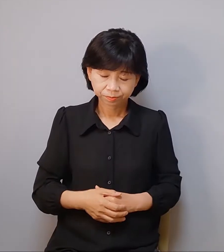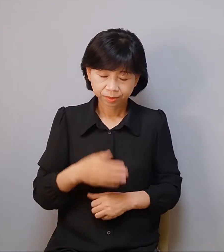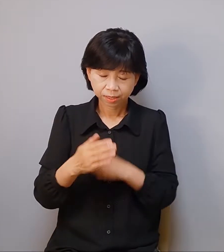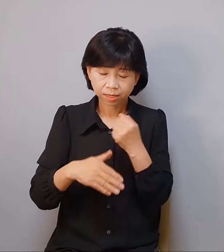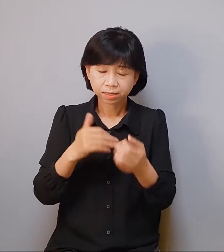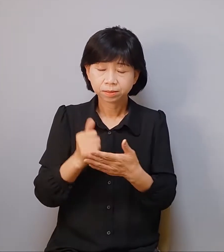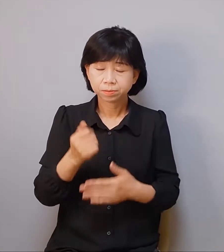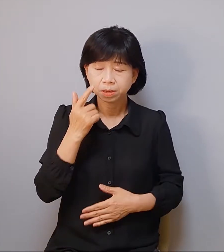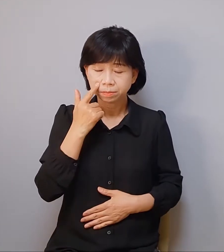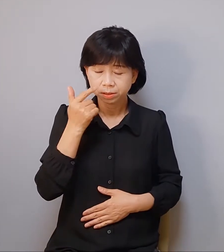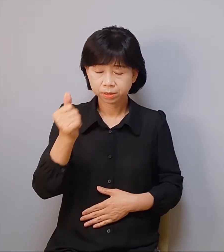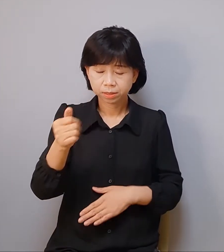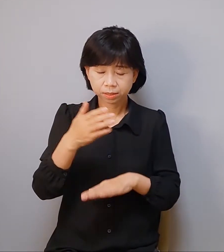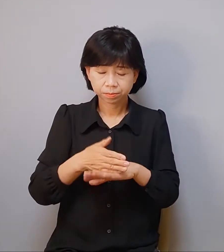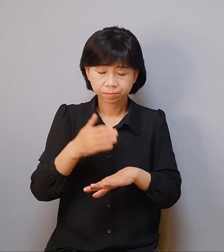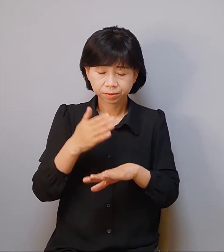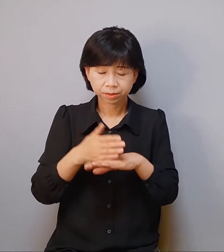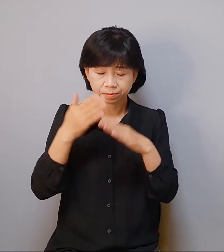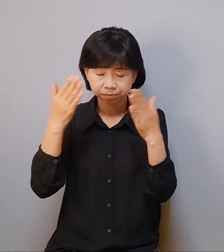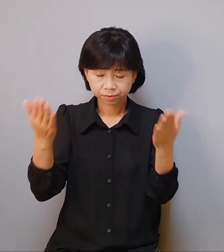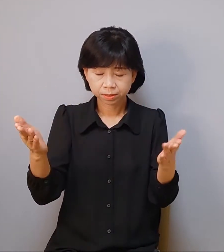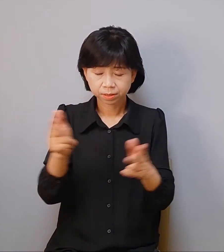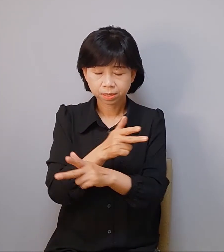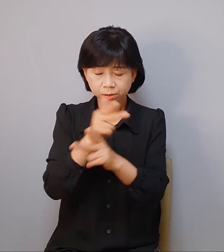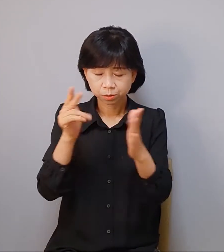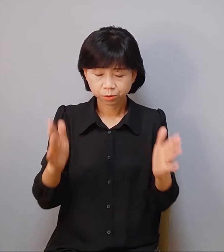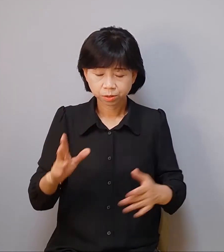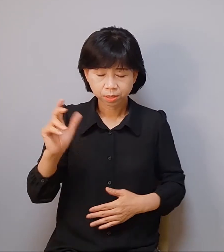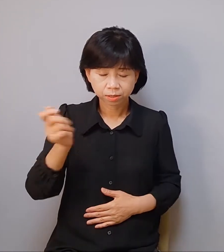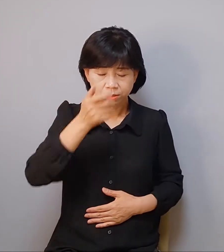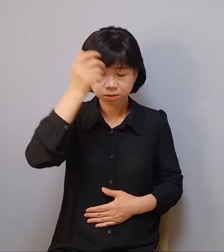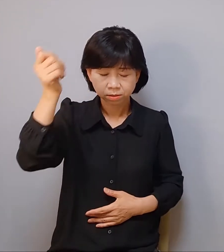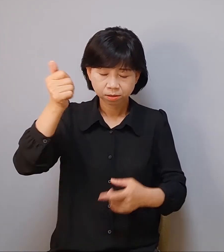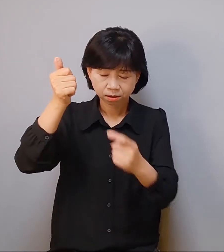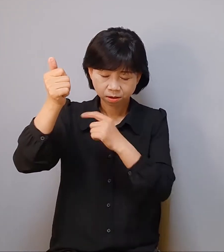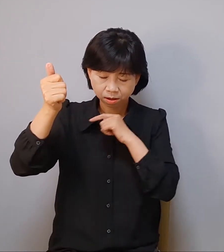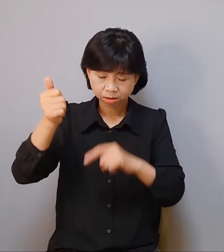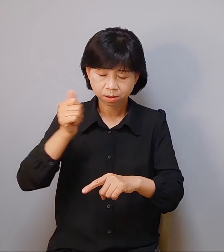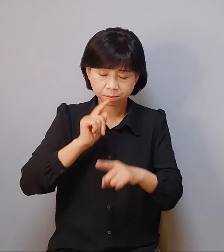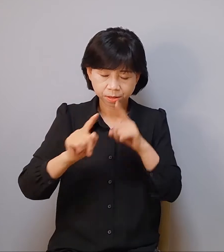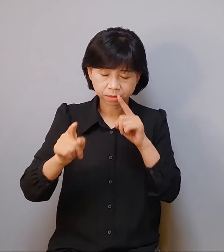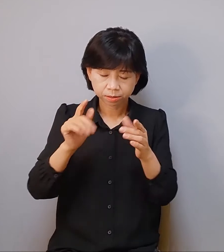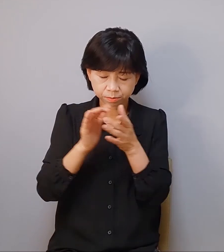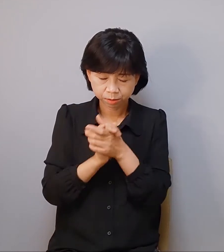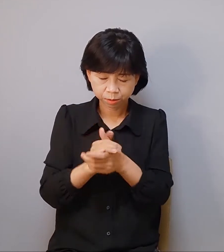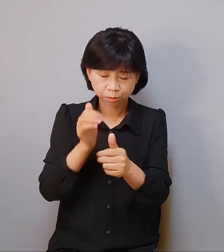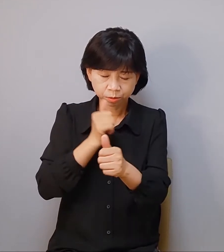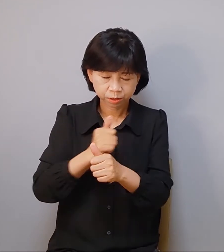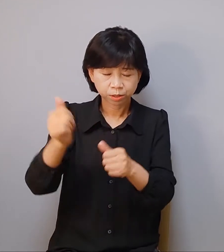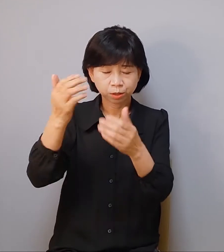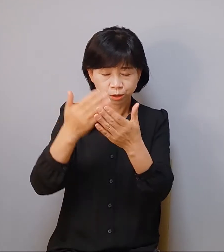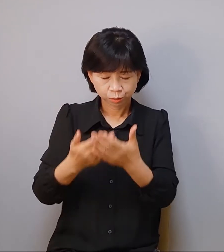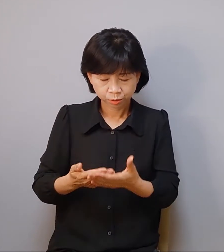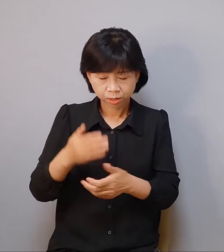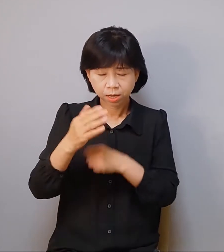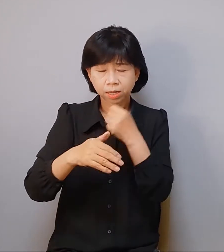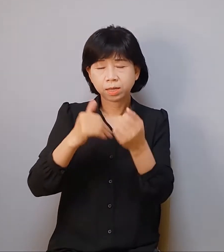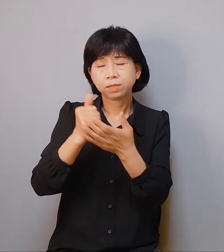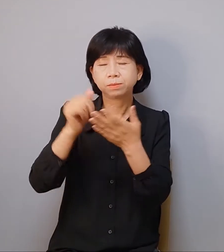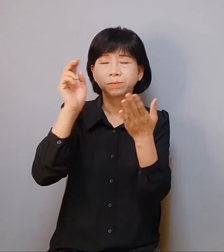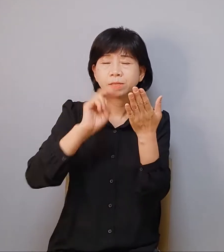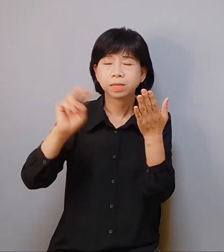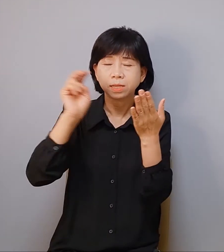하나님 아버지 감사합니다. 한 주간도 성령 안에서 말씀과 기도로 승리하게 하시니 하나님을